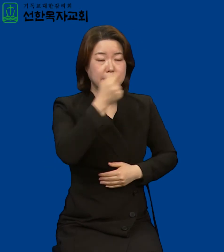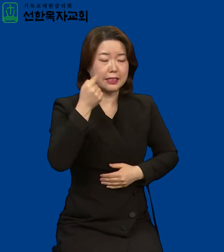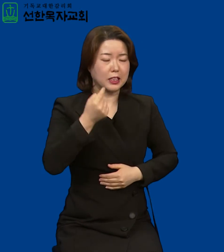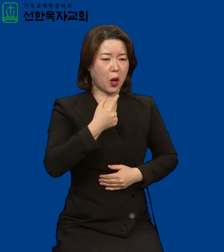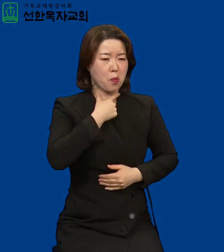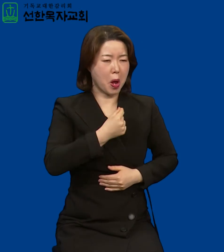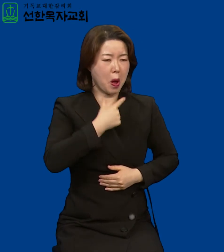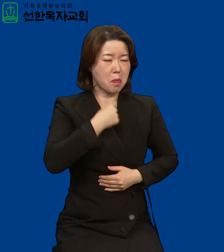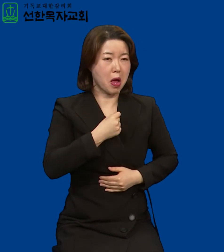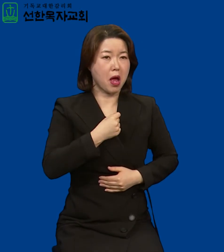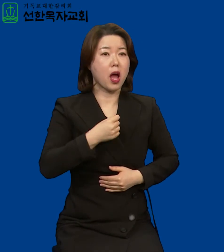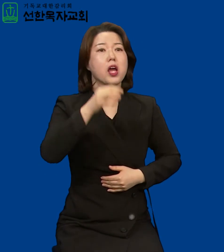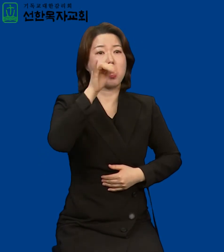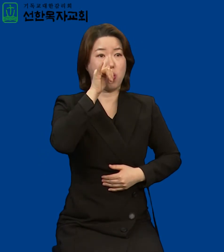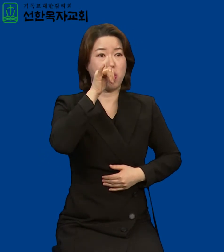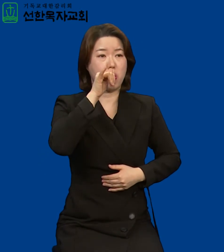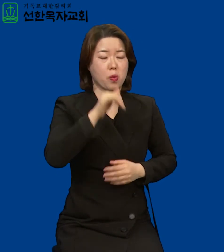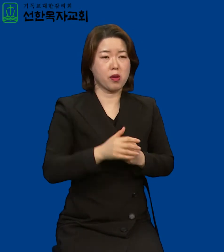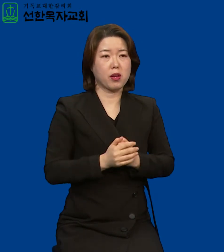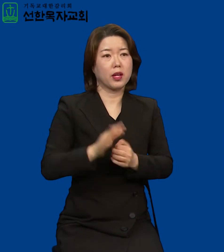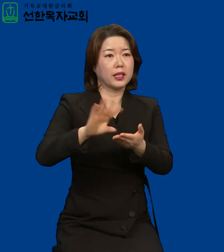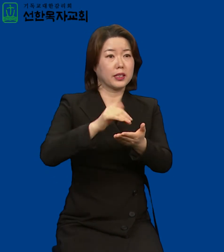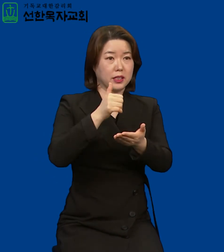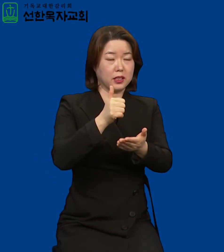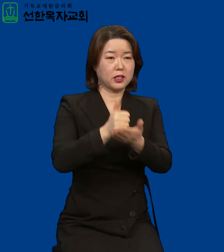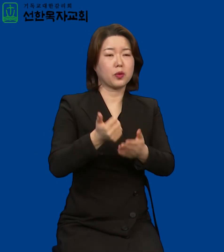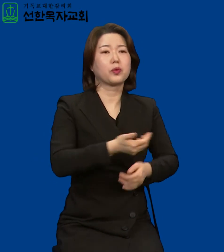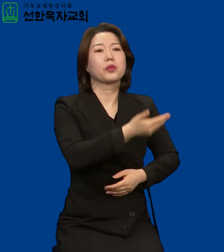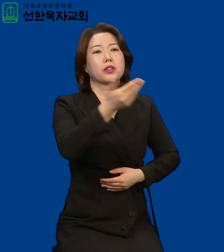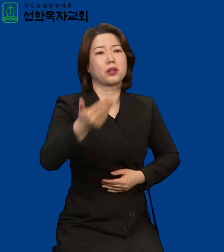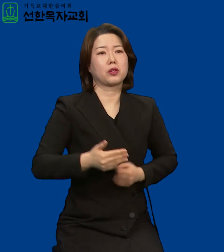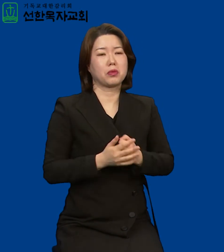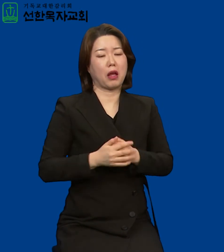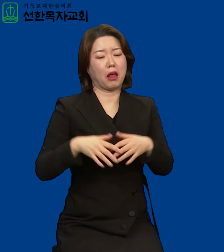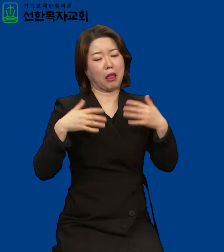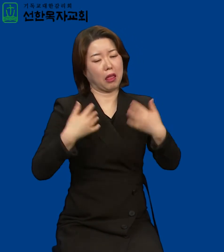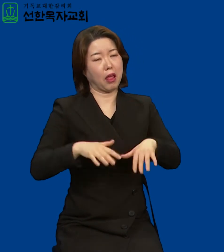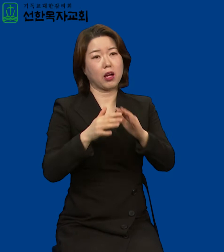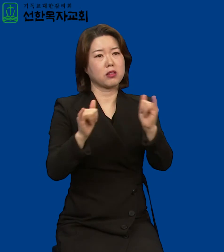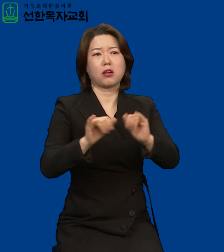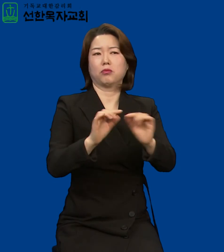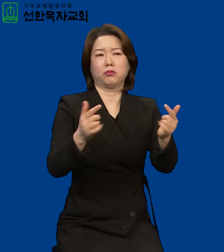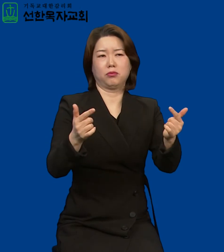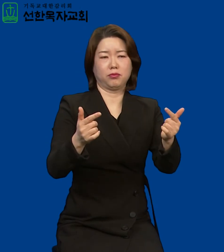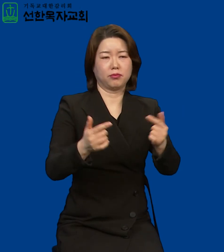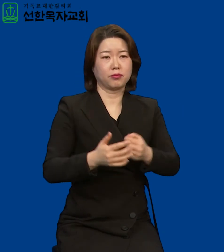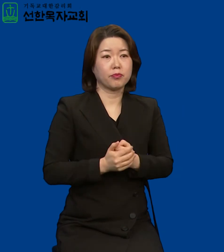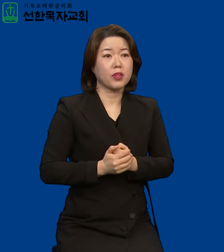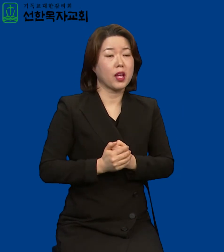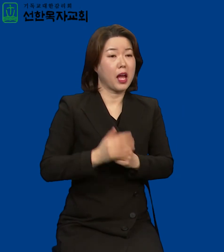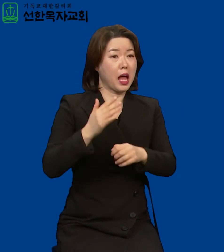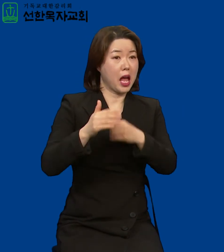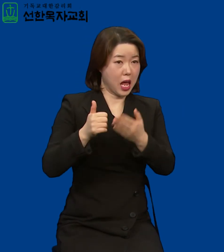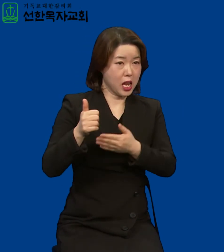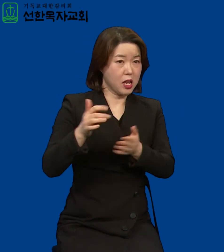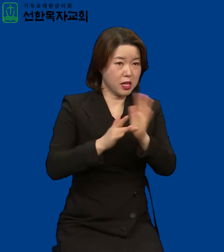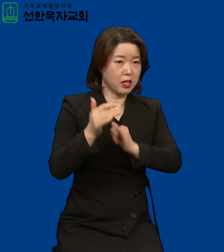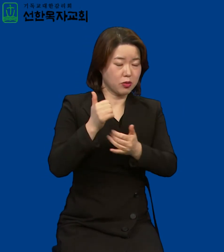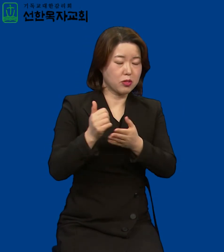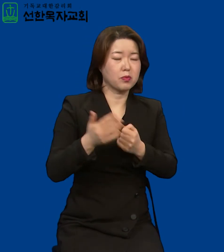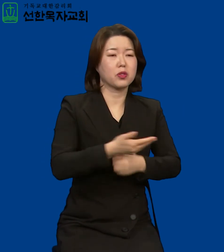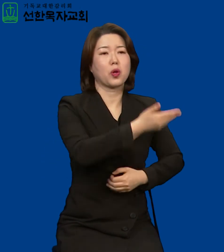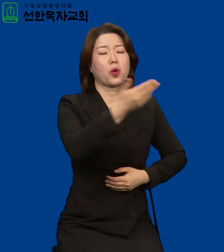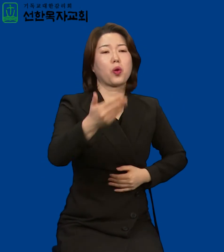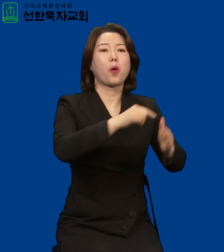구하고 있으니 말입니다. 그리스도는 여러분에게 약하신 분이 아닙니다. 그는 여러분